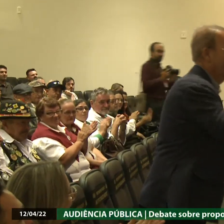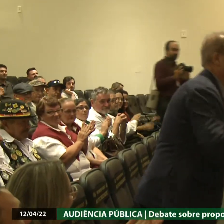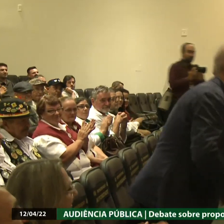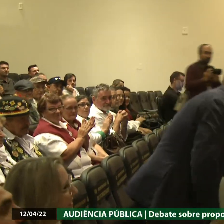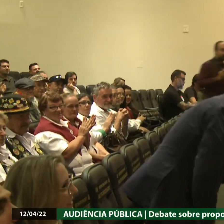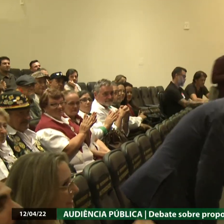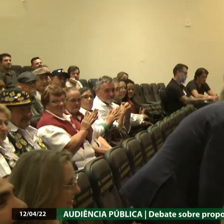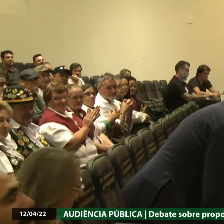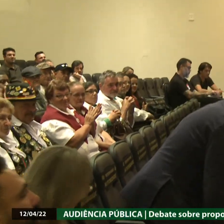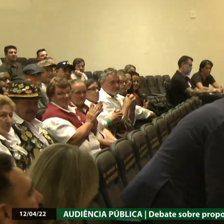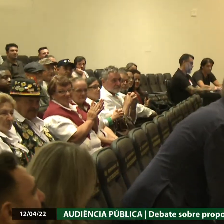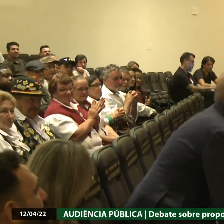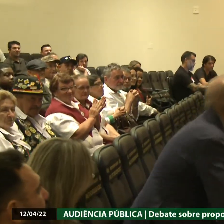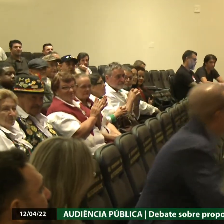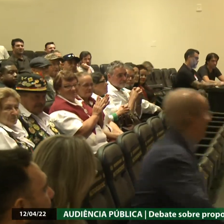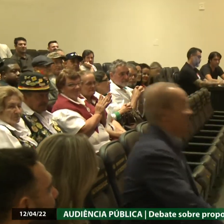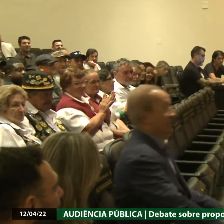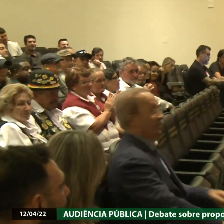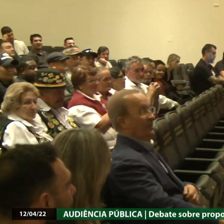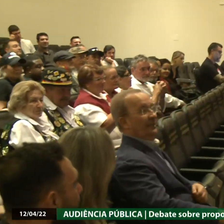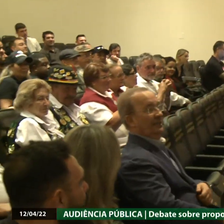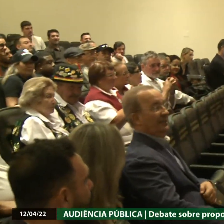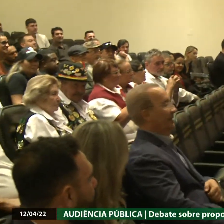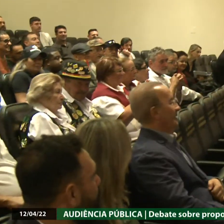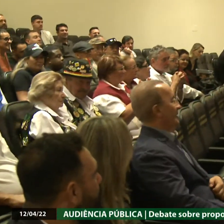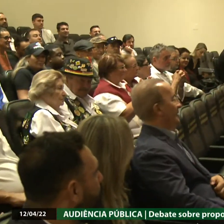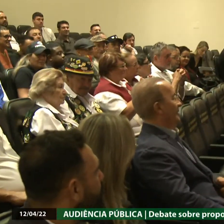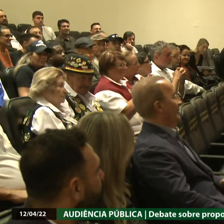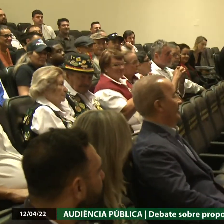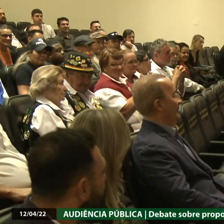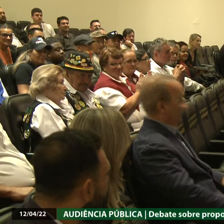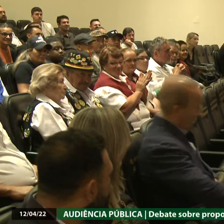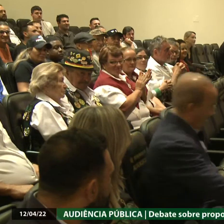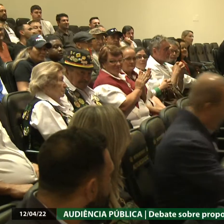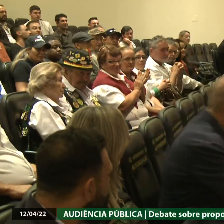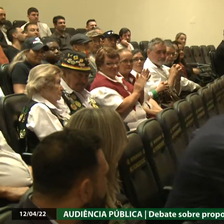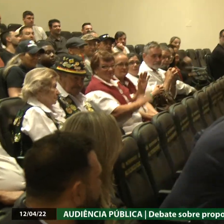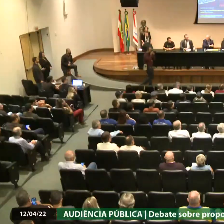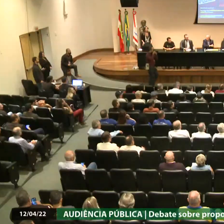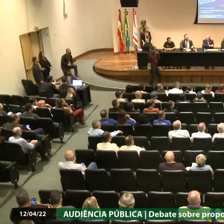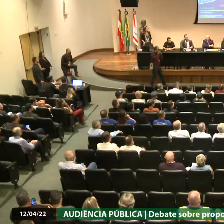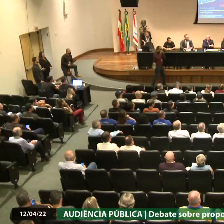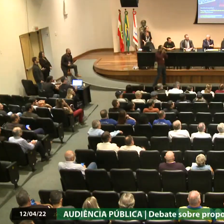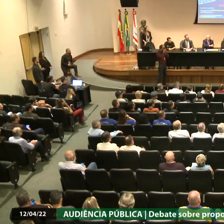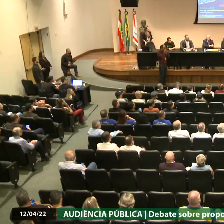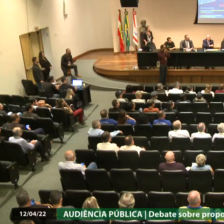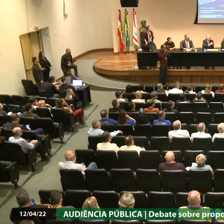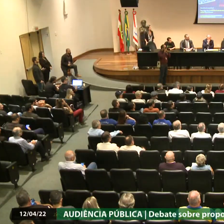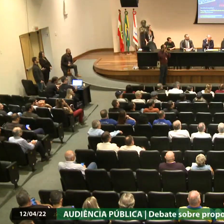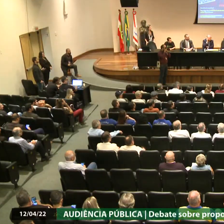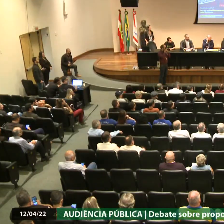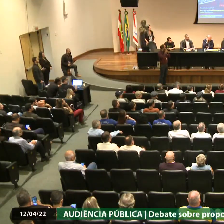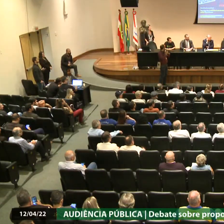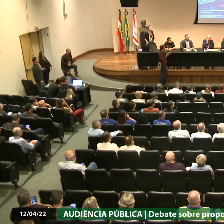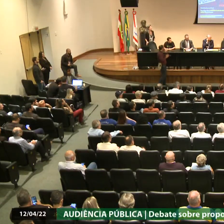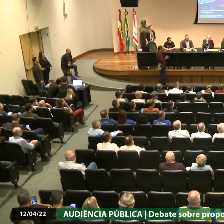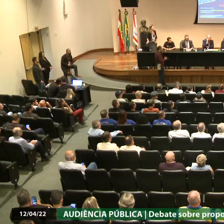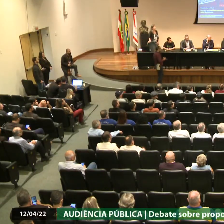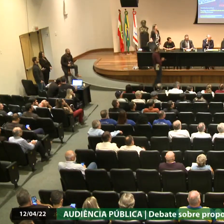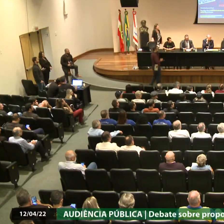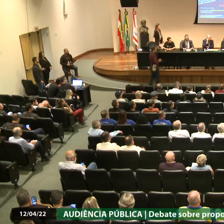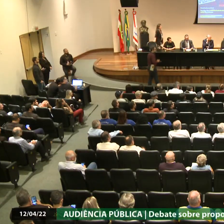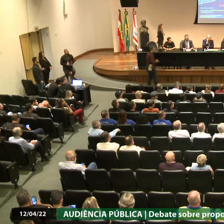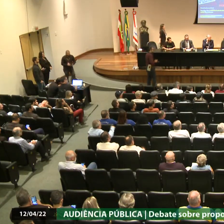o meu senador por gentileza o lugar do senhor já tá separado ali pode conduzir a minha cadeira aí por gentileza o